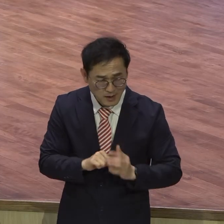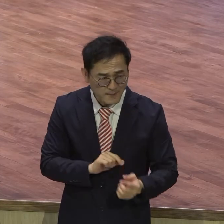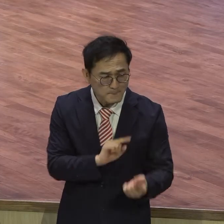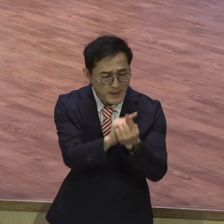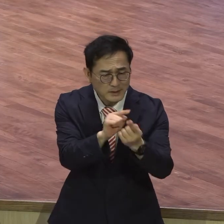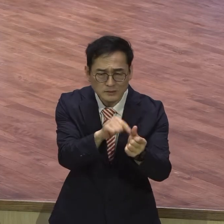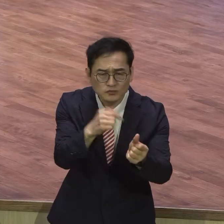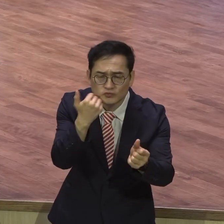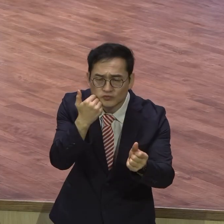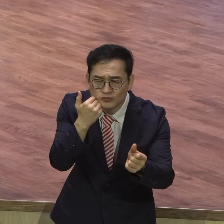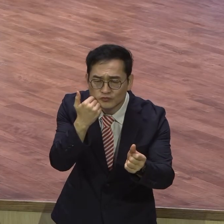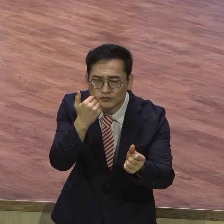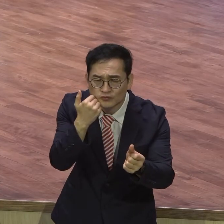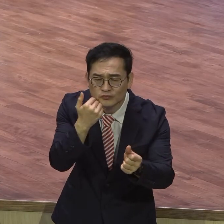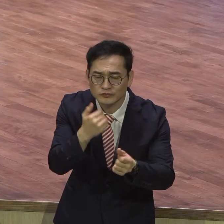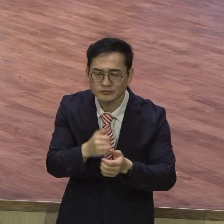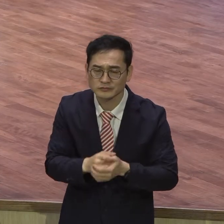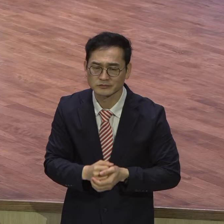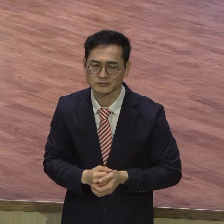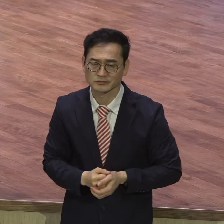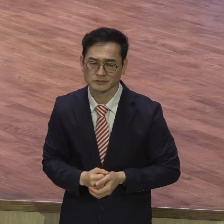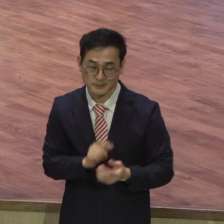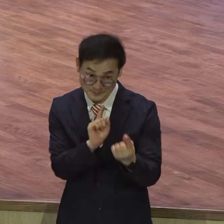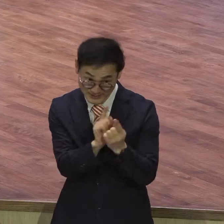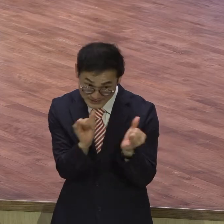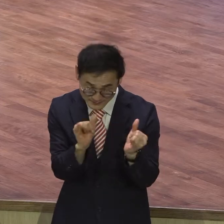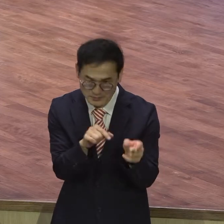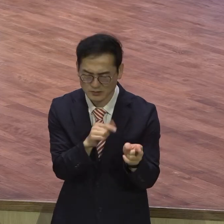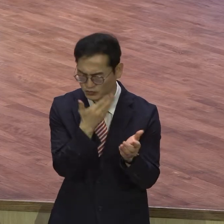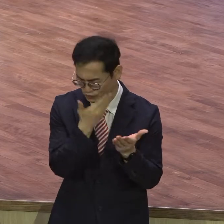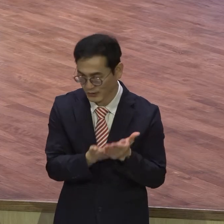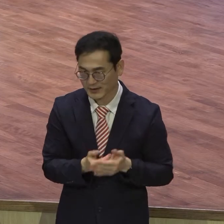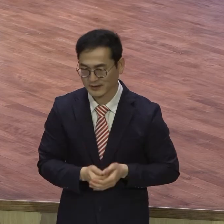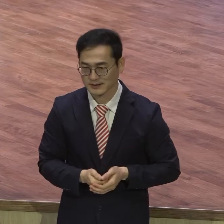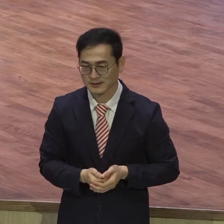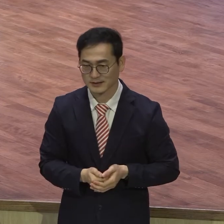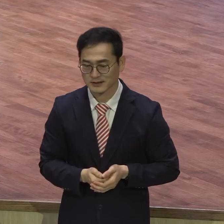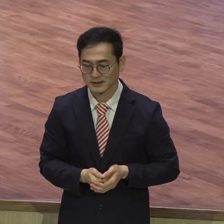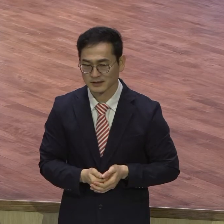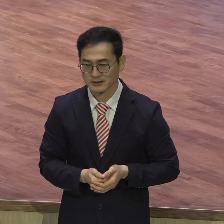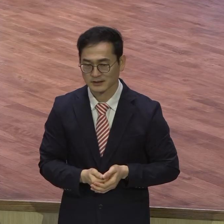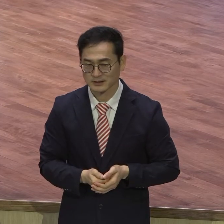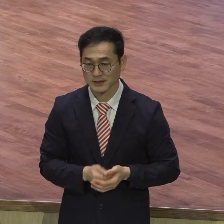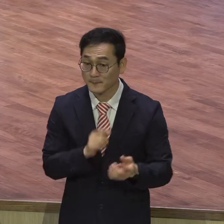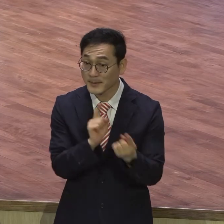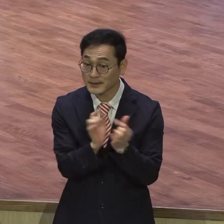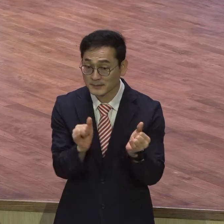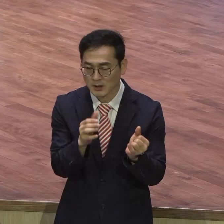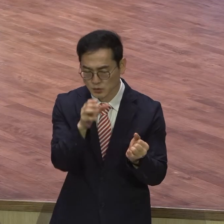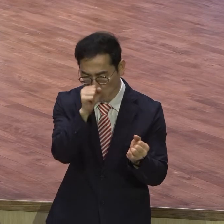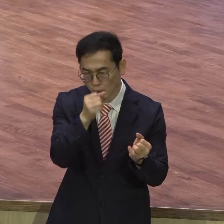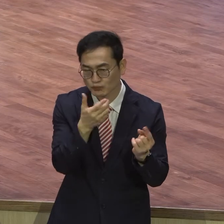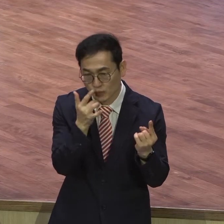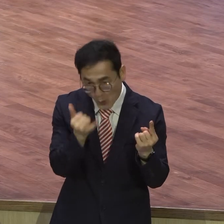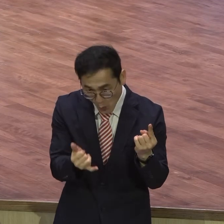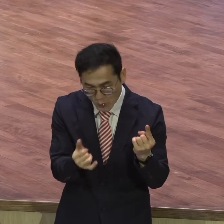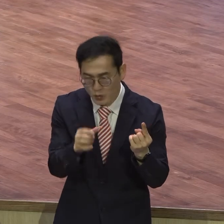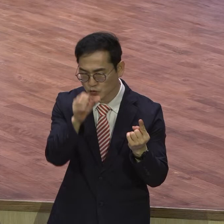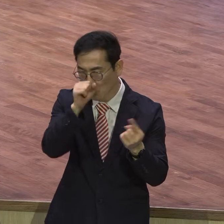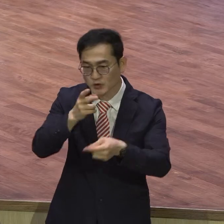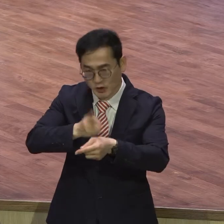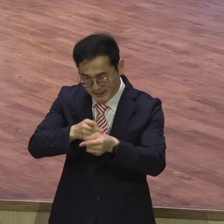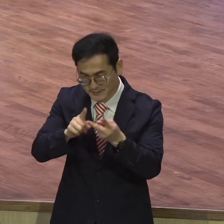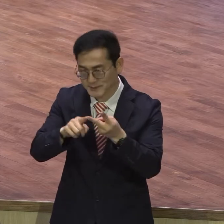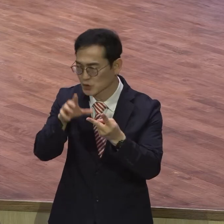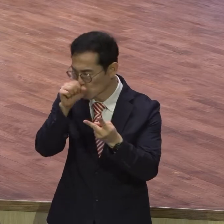중요합니다 특별히 세상에서는 세 가지 만남의 복이 있다 이래 말하지요 좋은 부모를 만나고 좋은 스승을 만나고 좋은